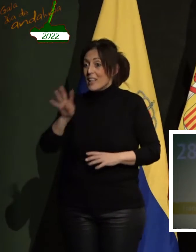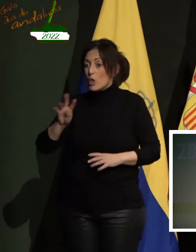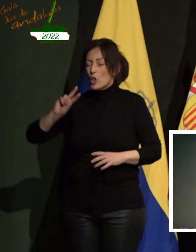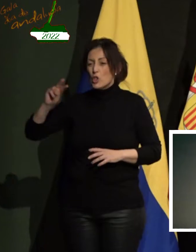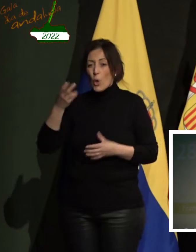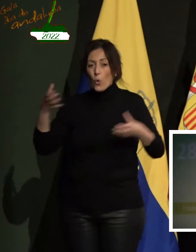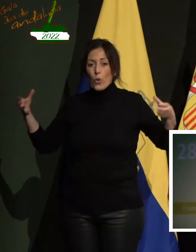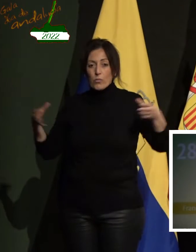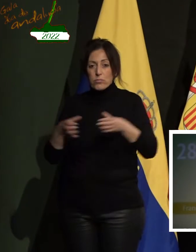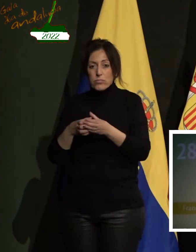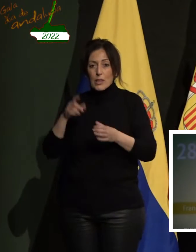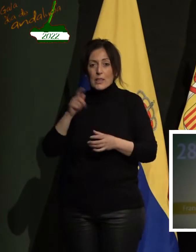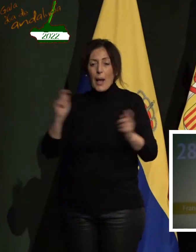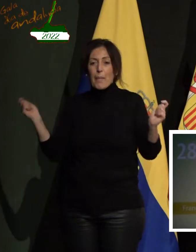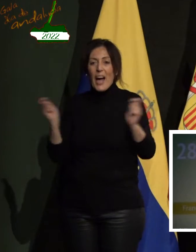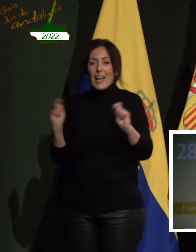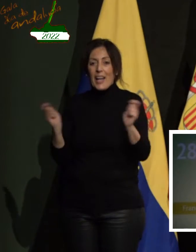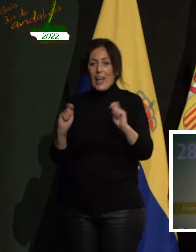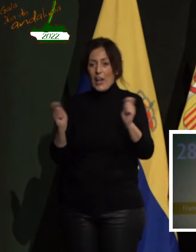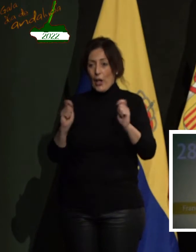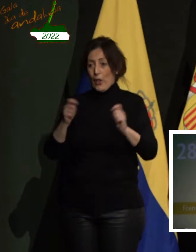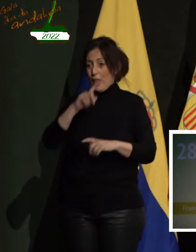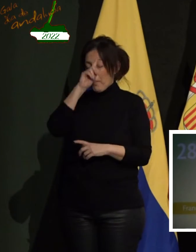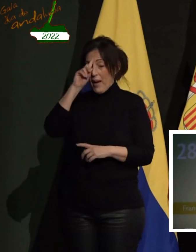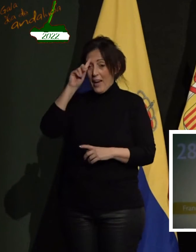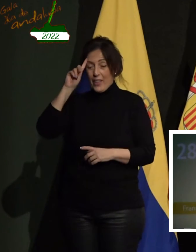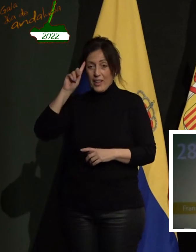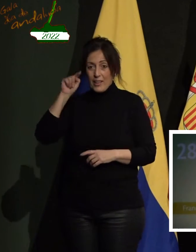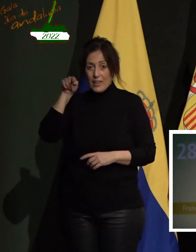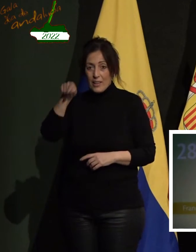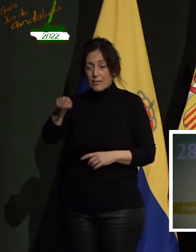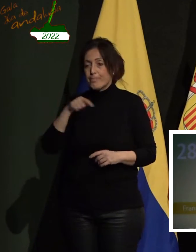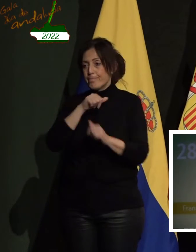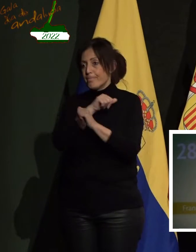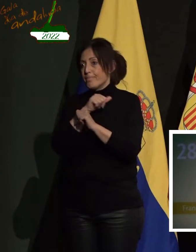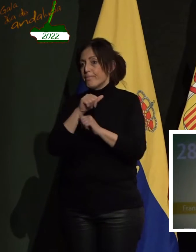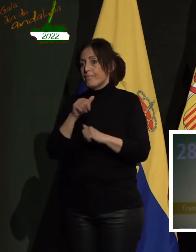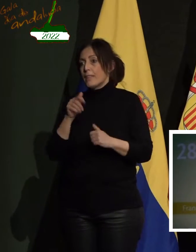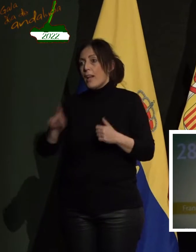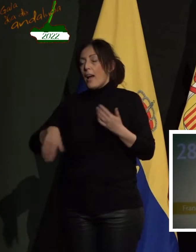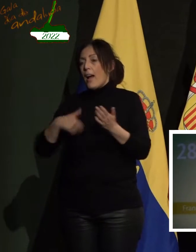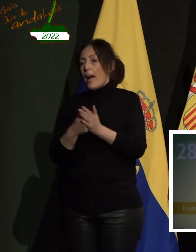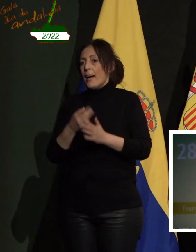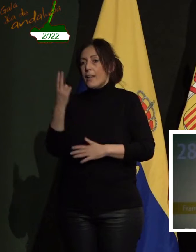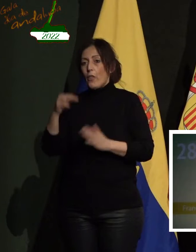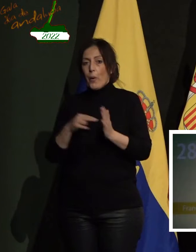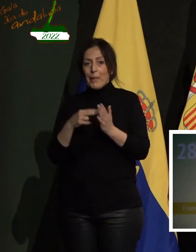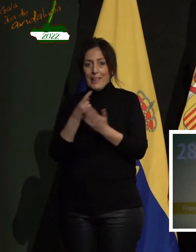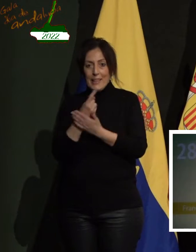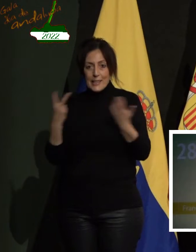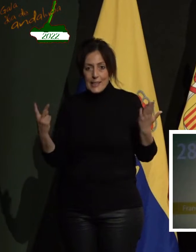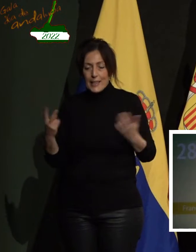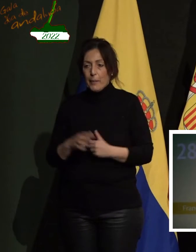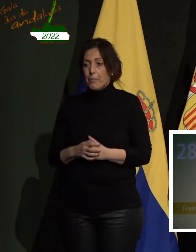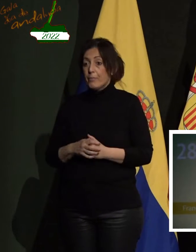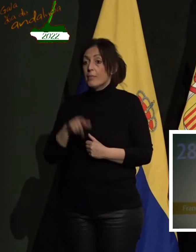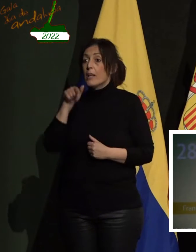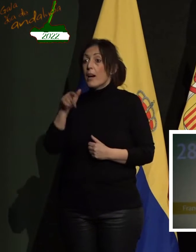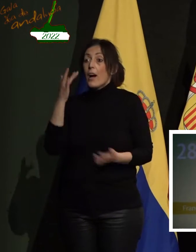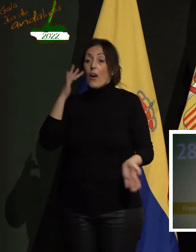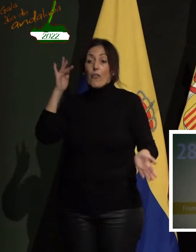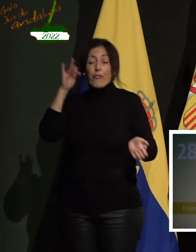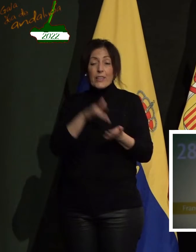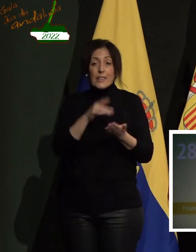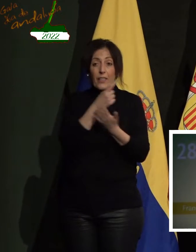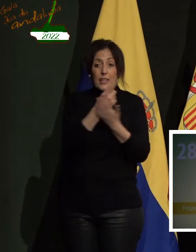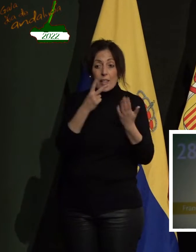Batallón de la Unidad Militar de Emergencia en Morón de la Frontera, donde presta sus servicios hasta el año 2017. Desde esa fecha hasta